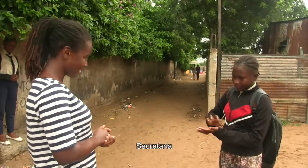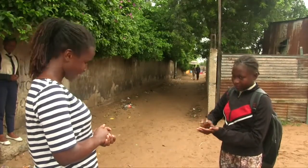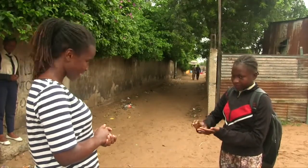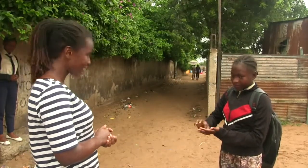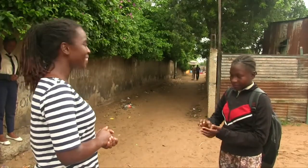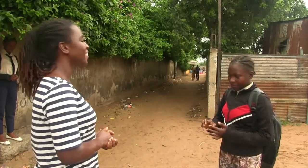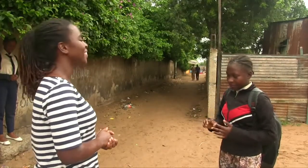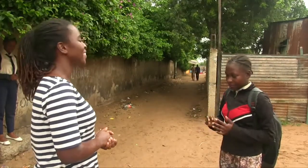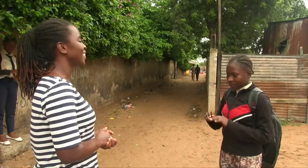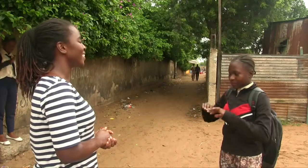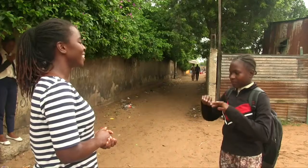Secretaria.